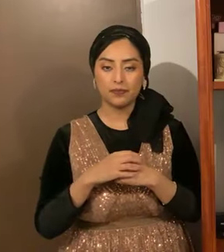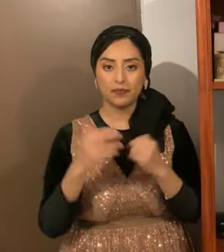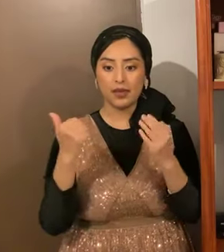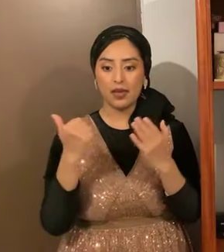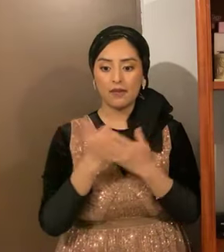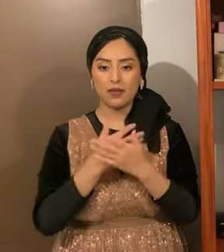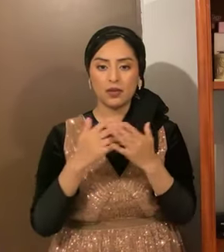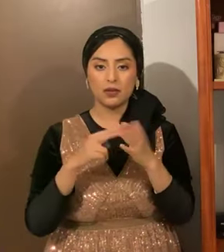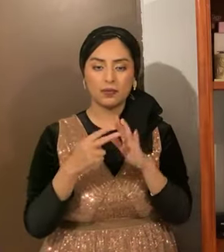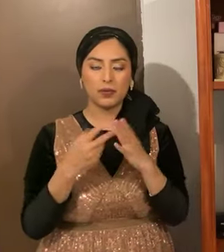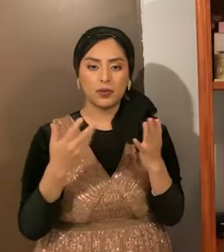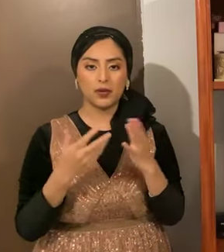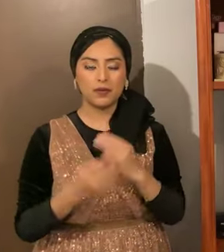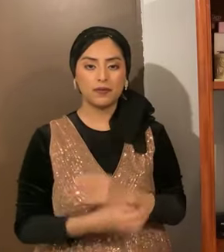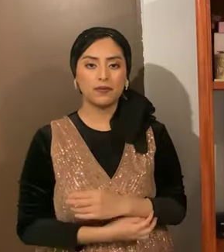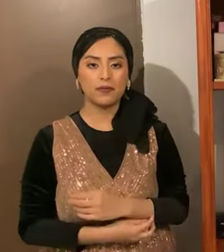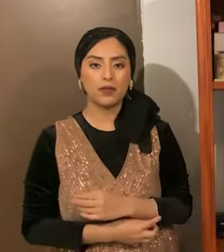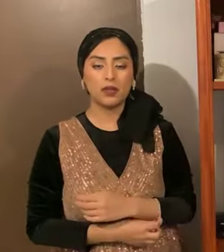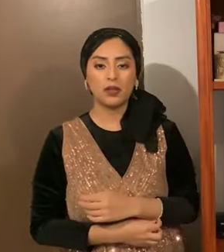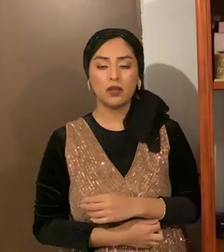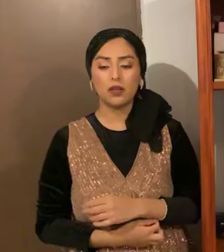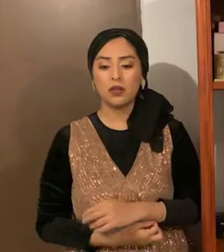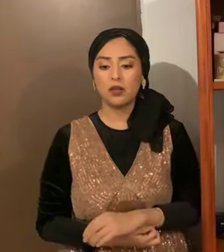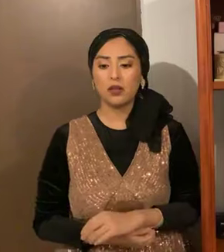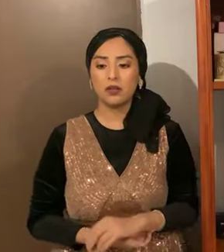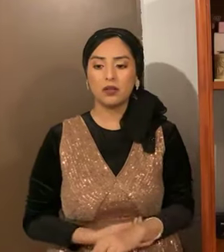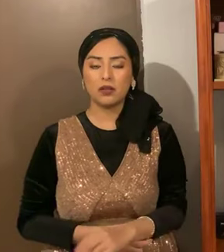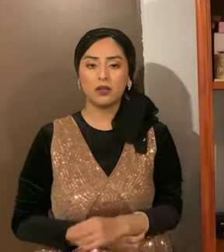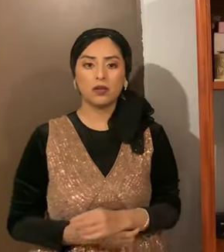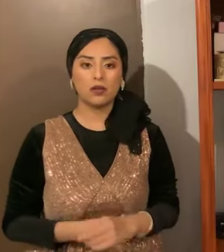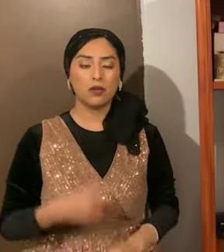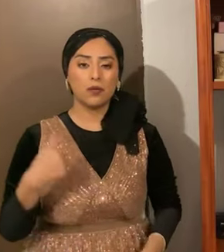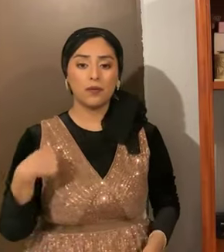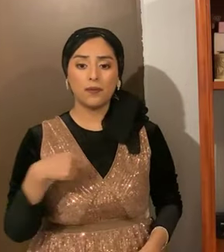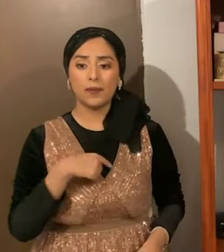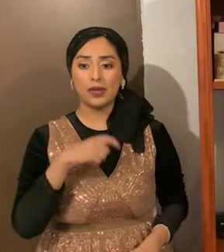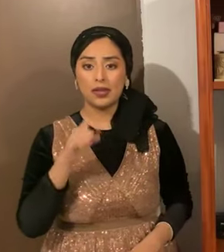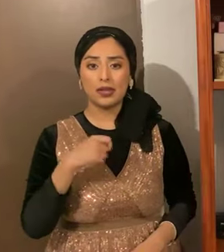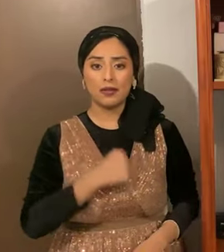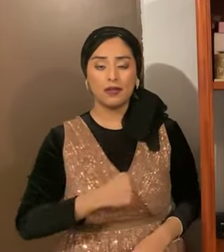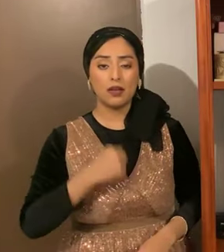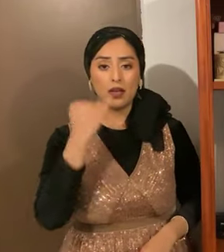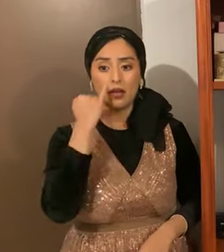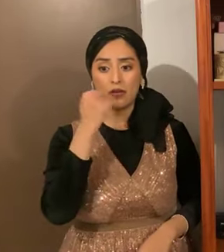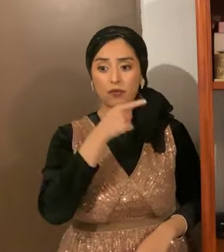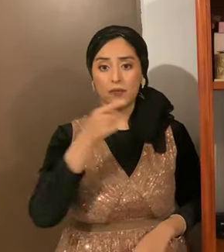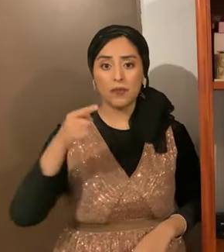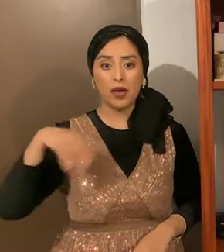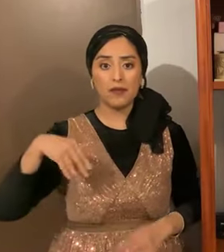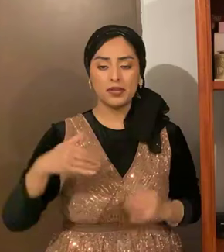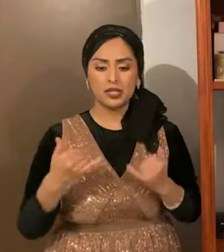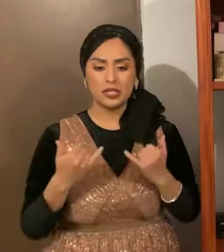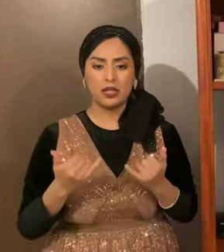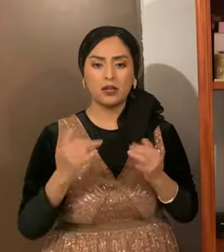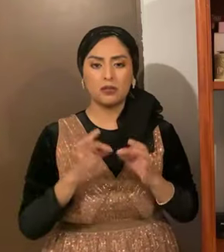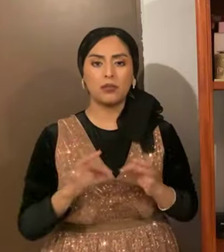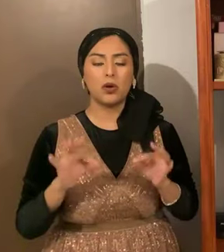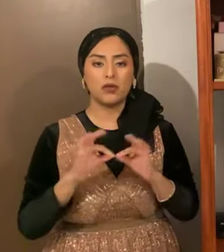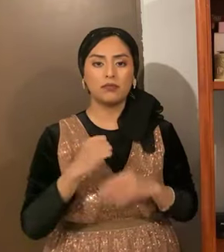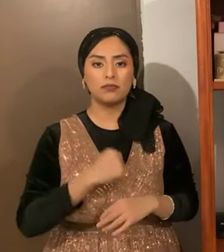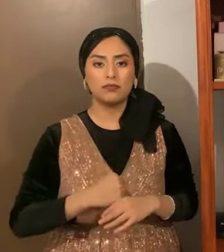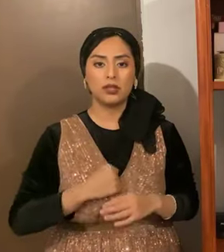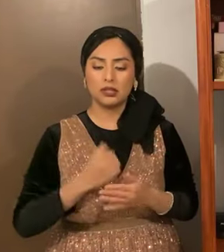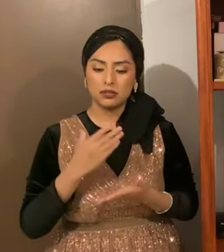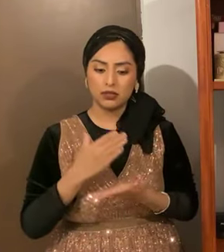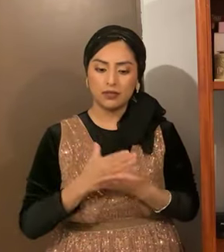todo esto nos indica que tenemos que arrepentirnos. Si tú no has hecho un arrepentimiento, arrepiéntete y apártate de